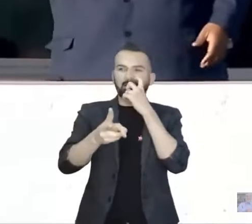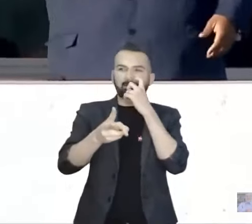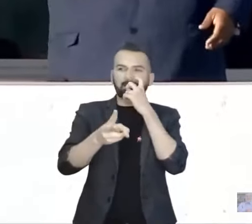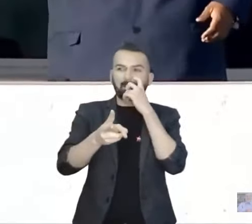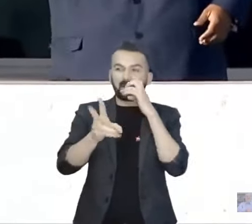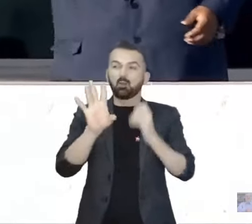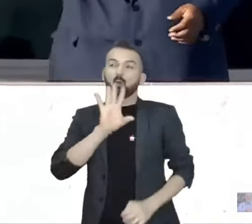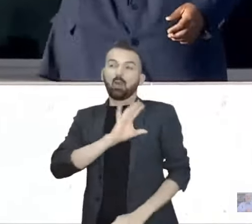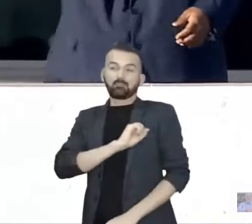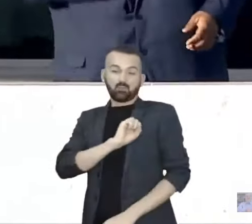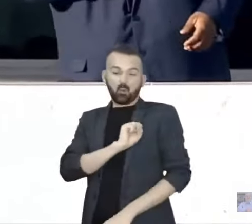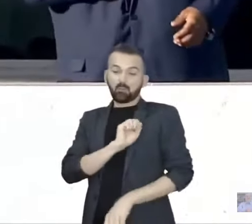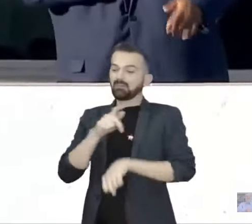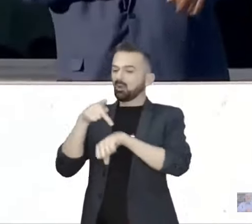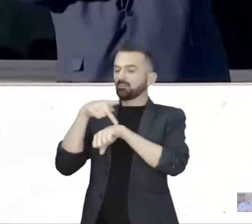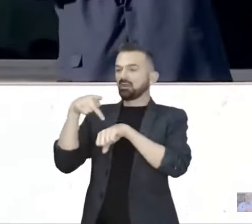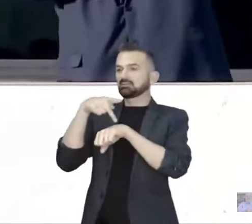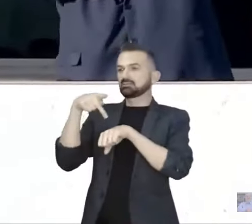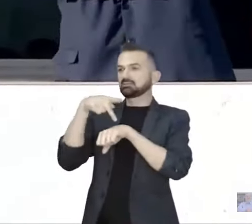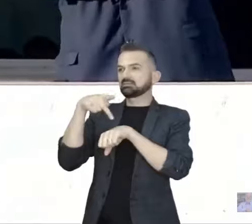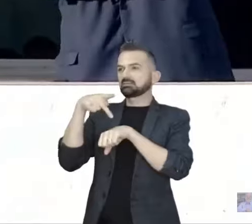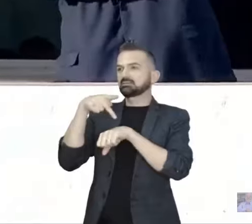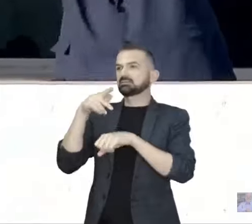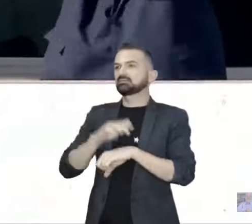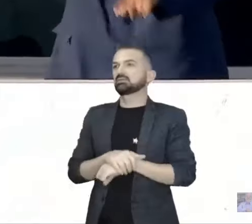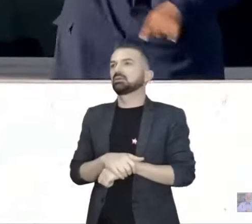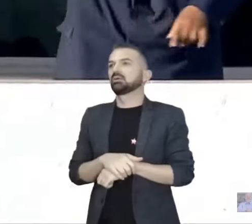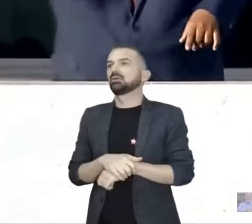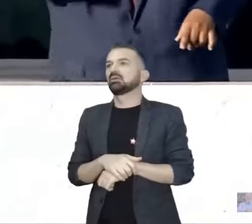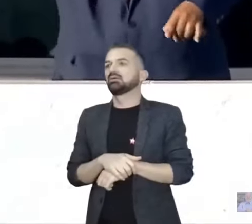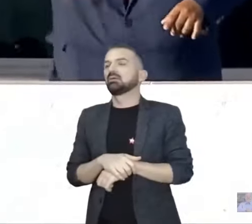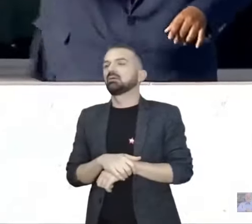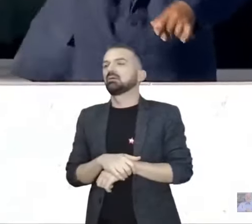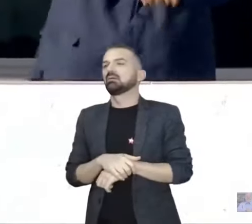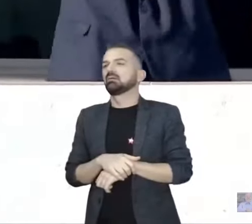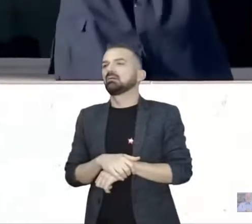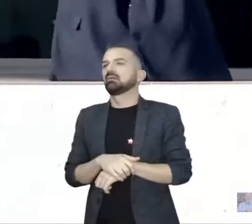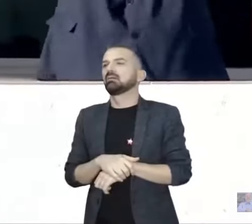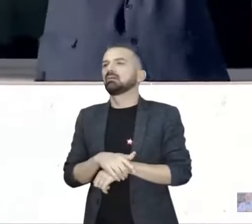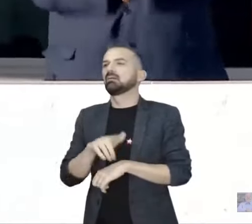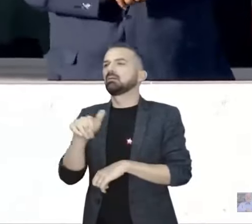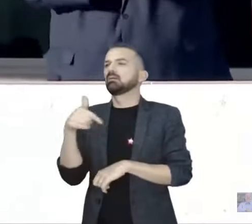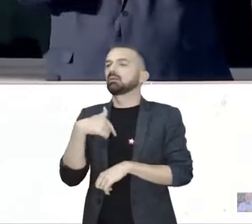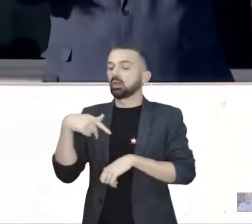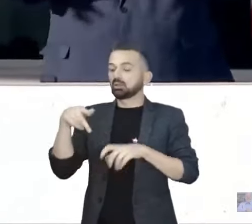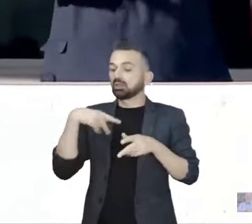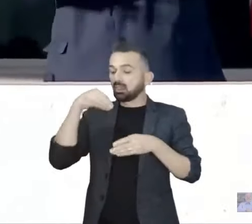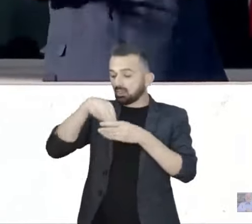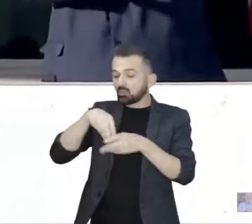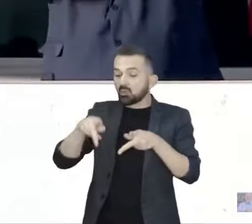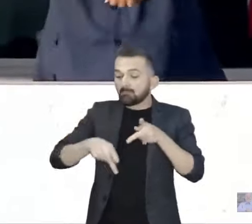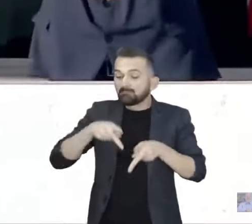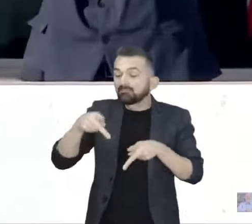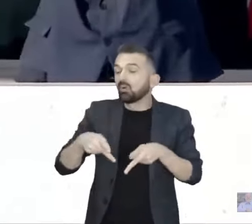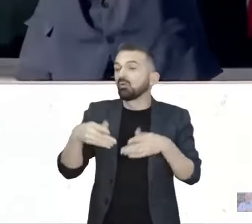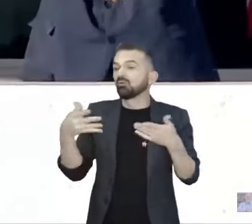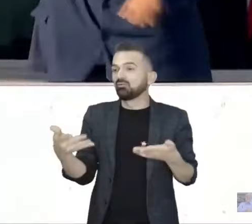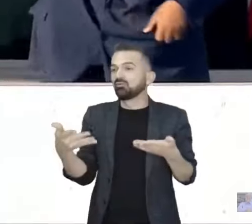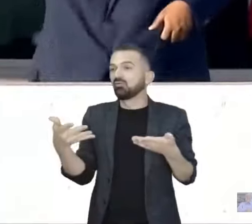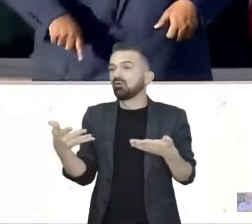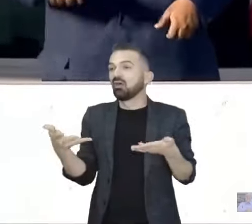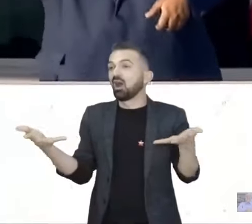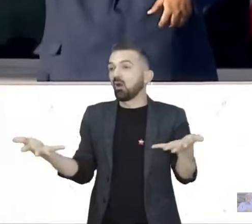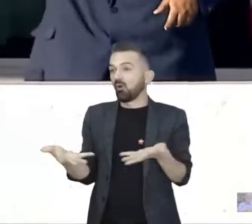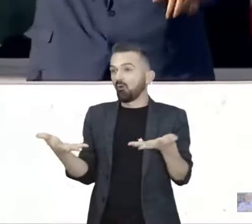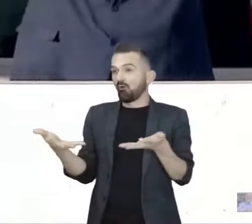Brasil e a fé inquebrantável em nosso povo. Agora é hora de